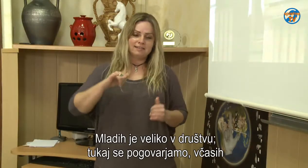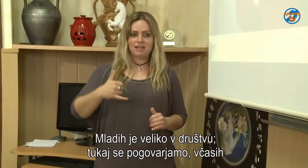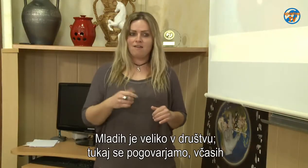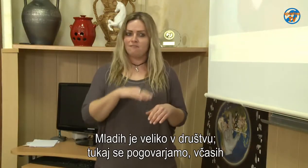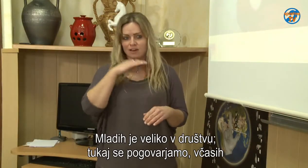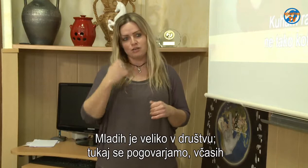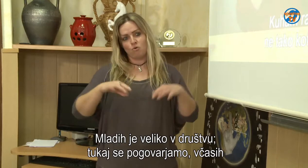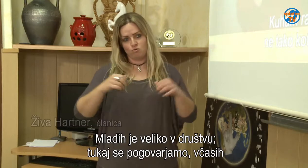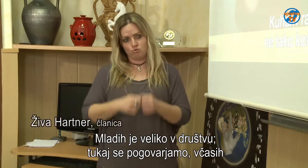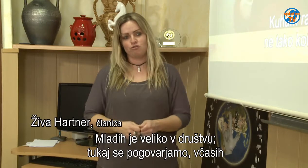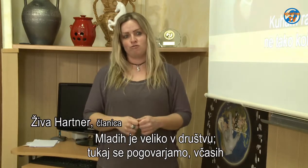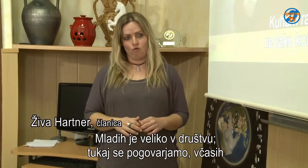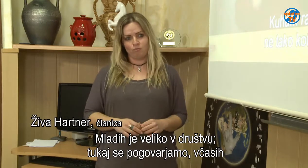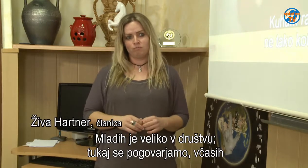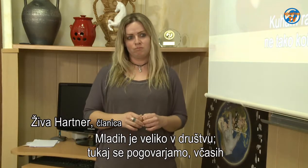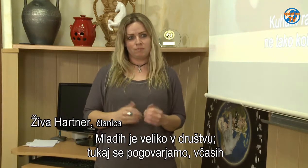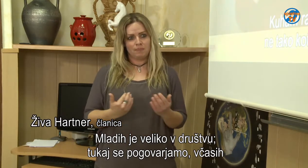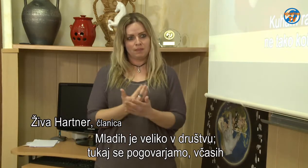Tudi je veliko v društvu.